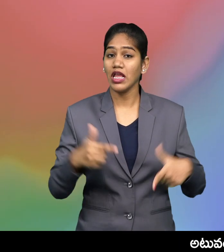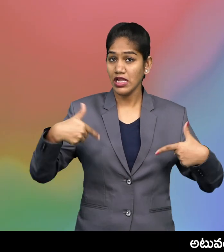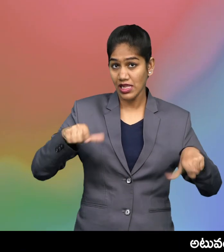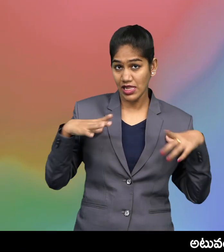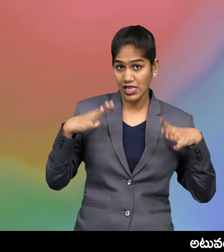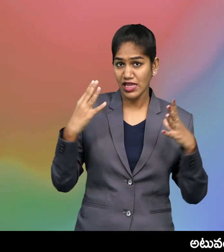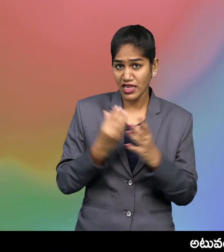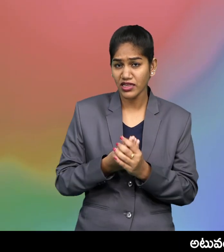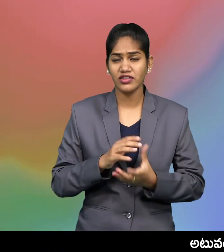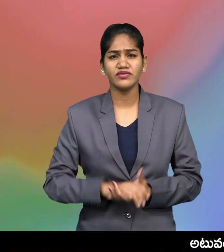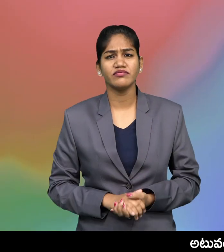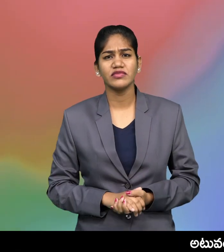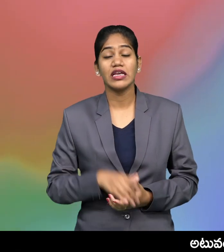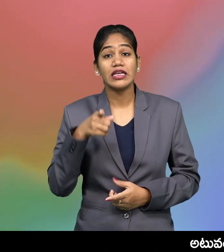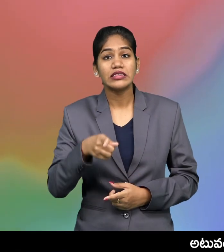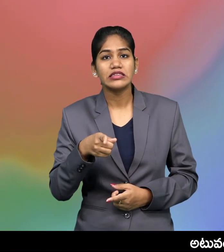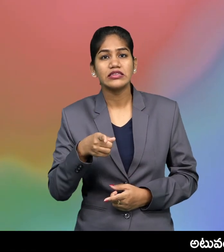అటువంటి ప్రమాదాల సంఖ్యను తగ్గించడానికి